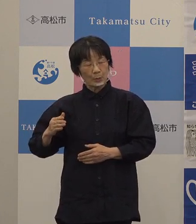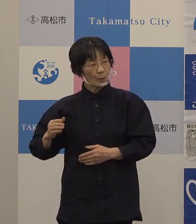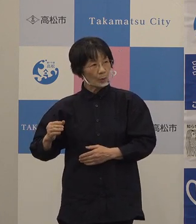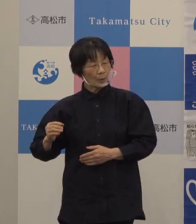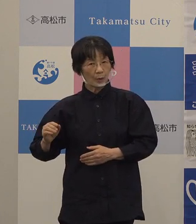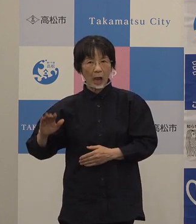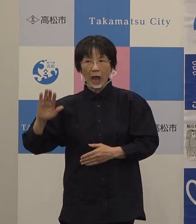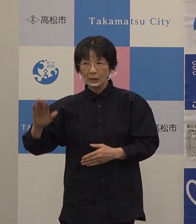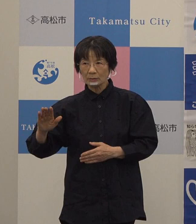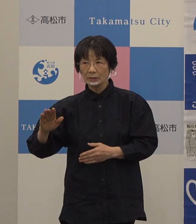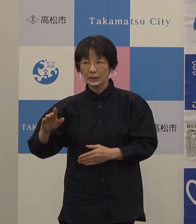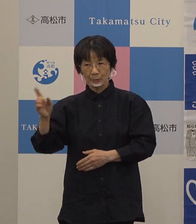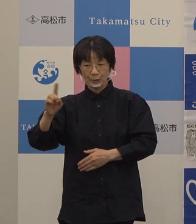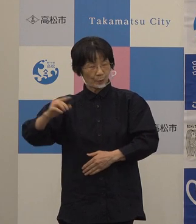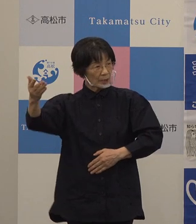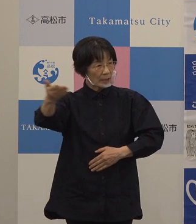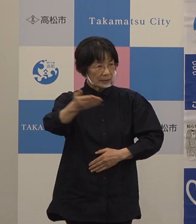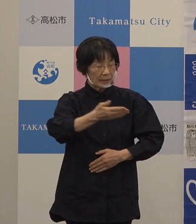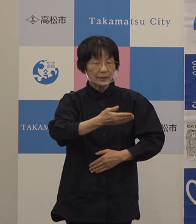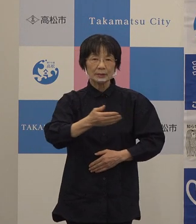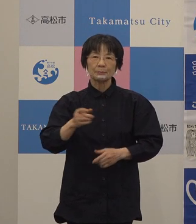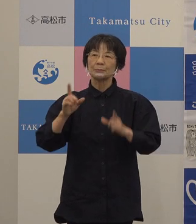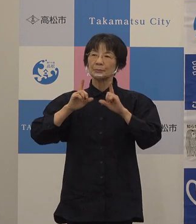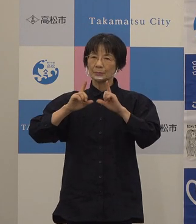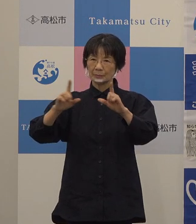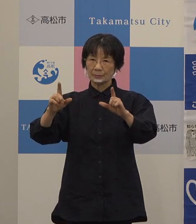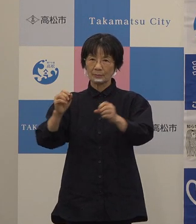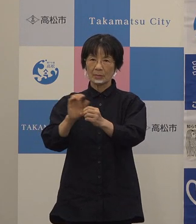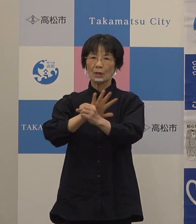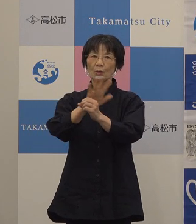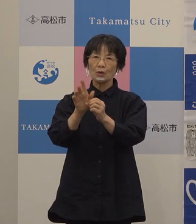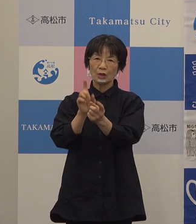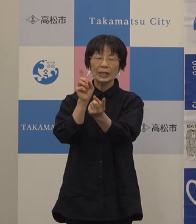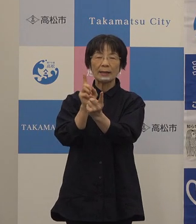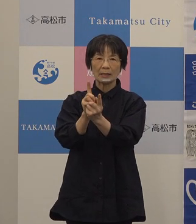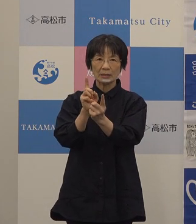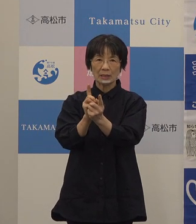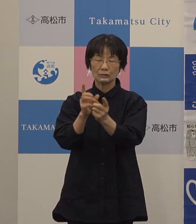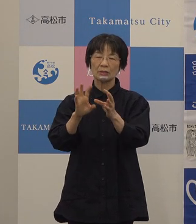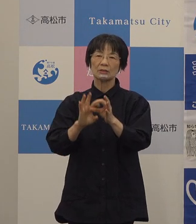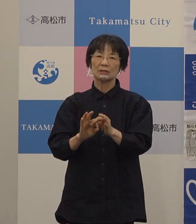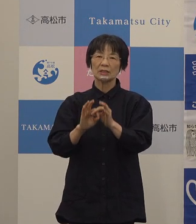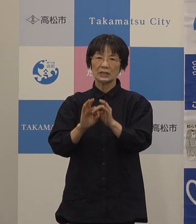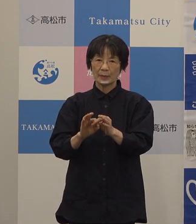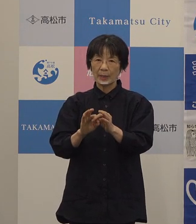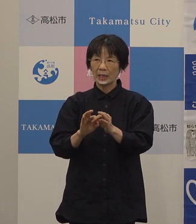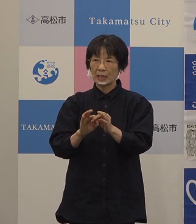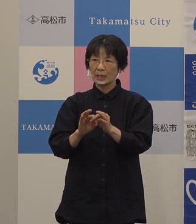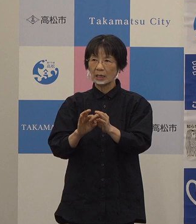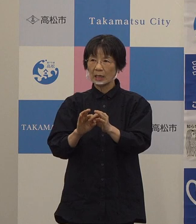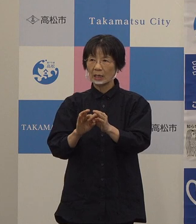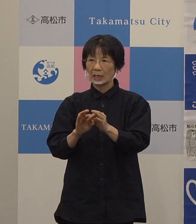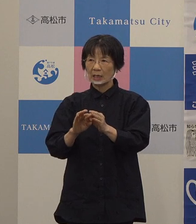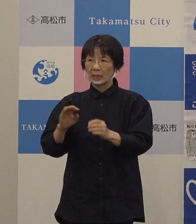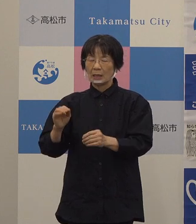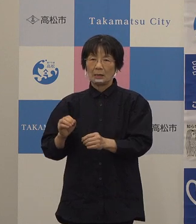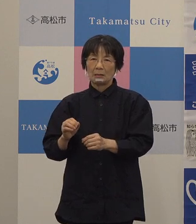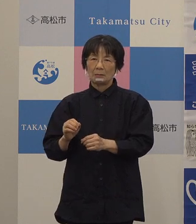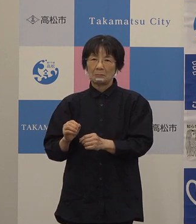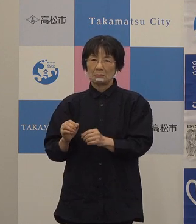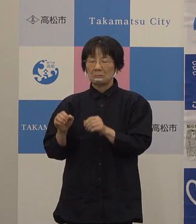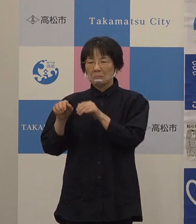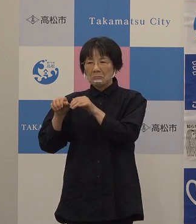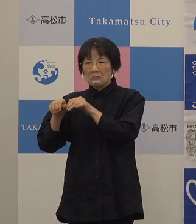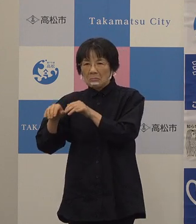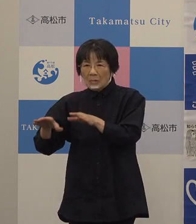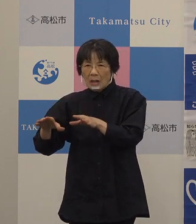についての指針というのは。 はい、まあ、コロナ対策につきましては、まあ、先ほどから言っておりますように、何度かの流行、感